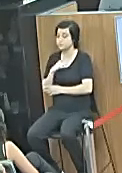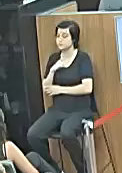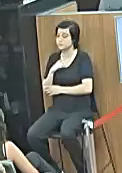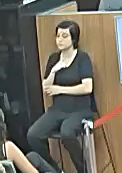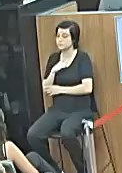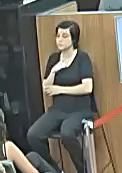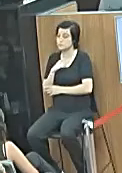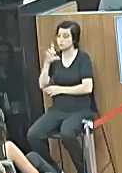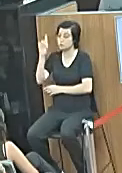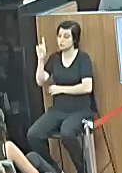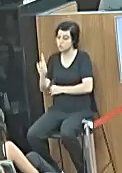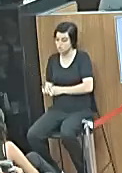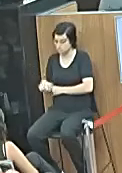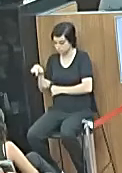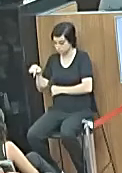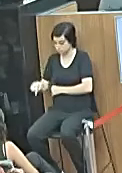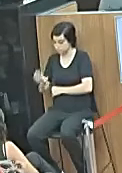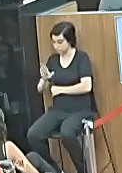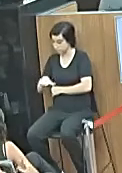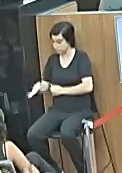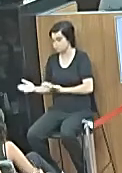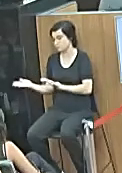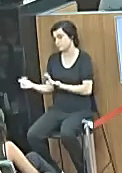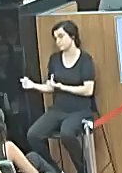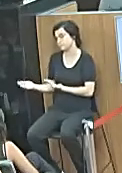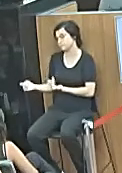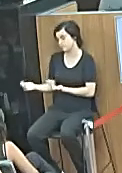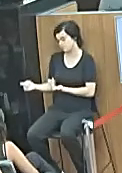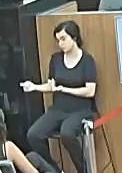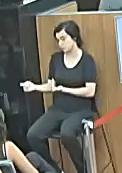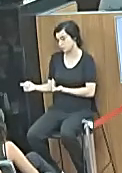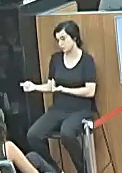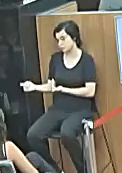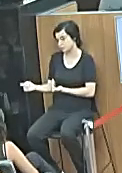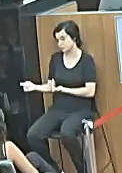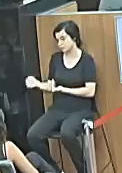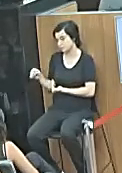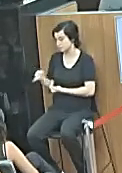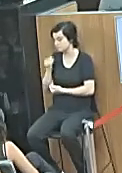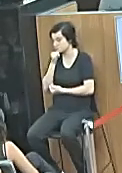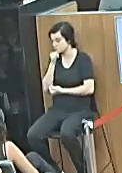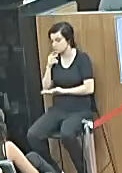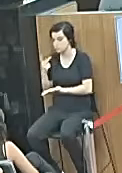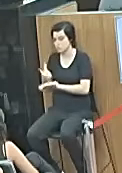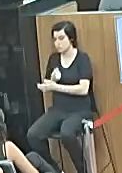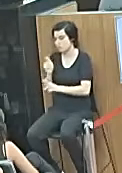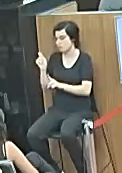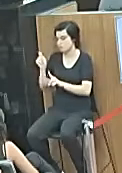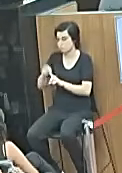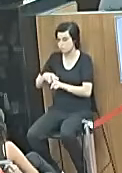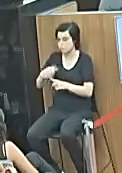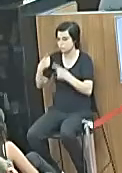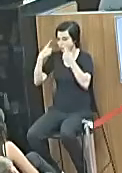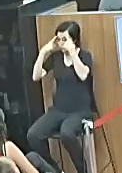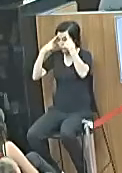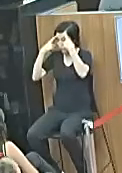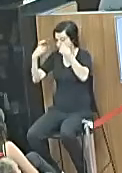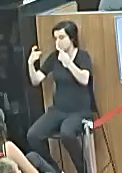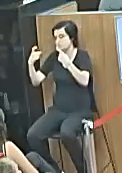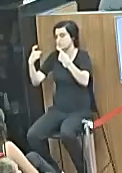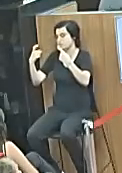garantia de direitos da criança do e do adolescente vítima ou testemunha de violências